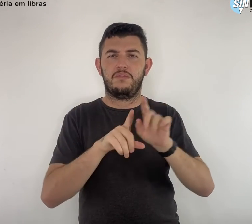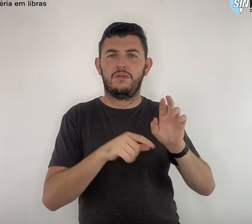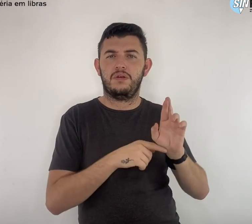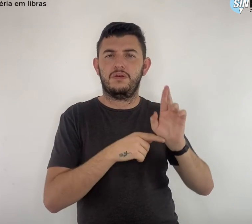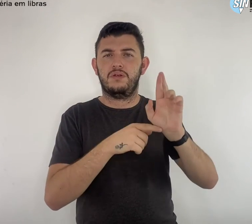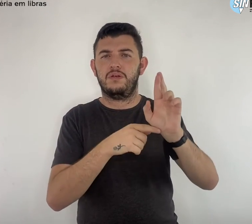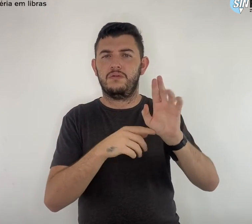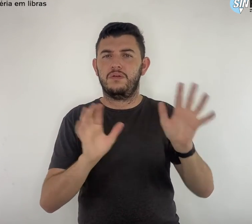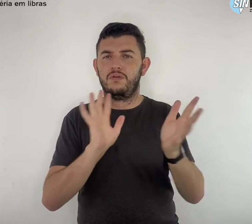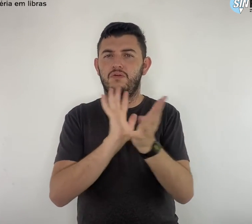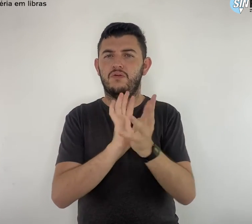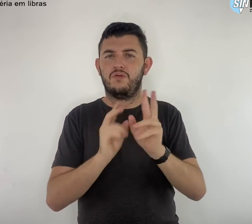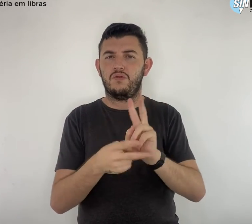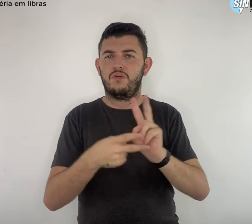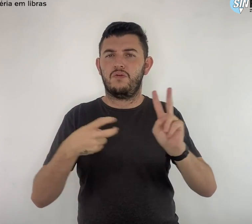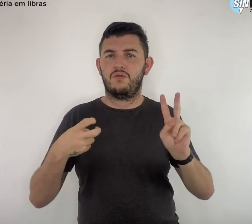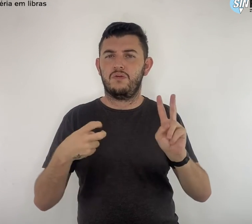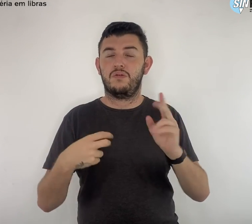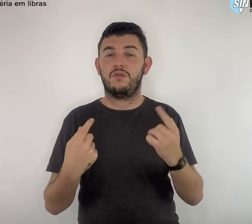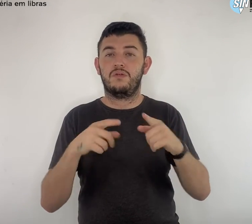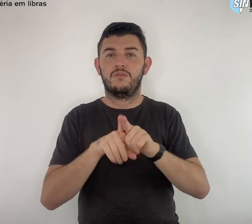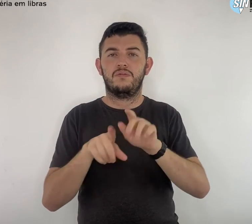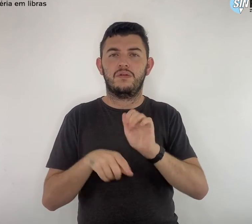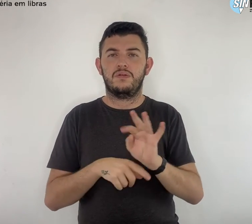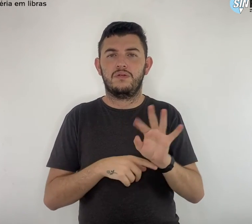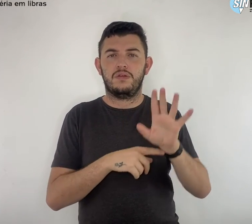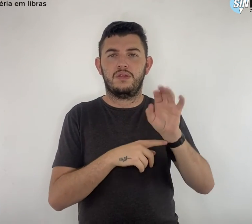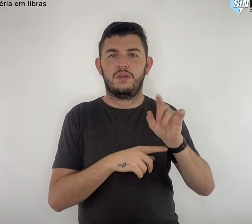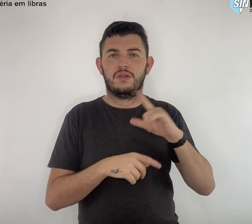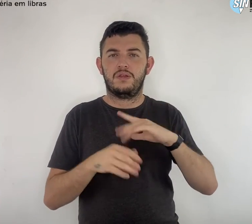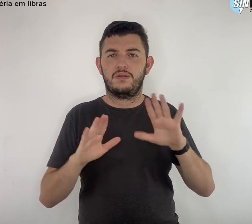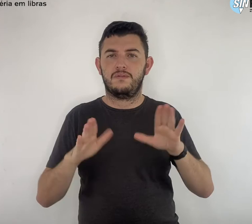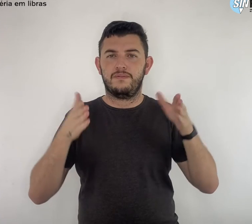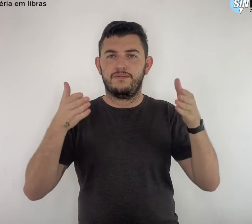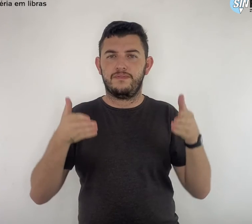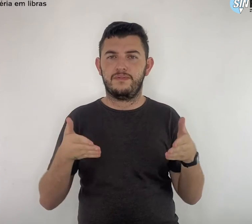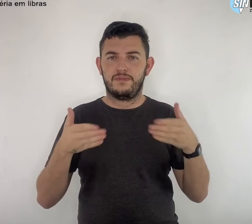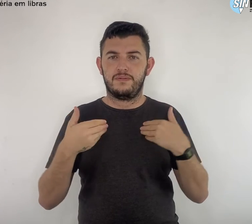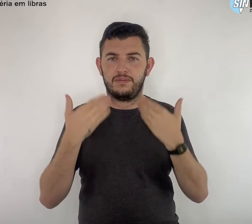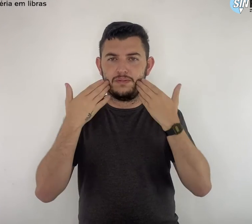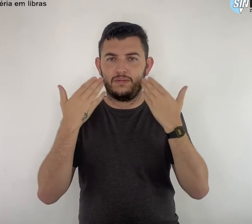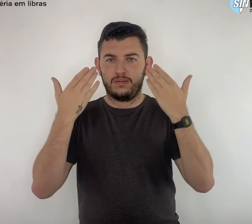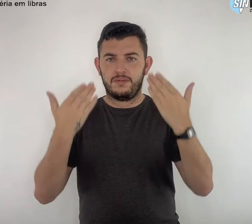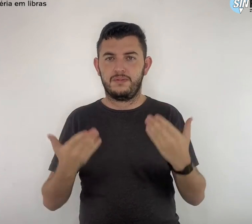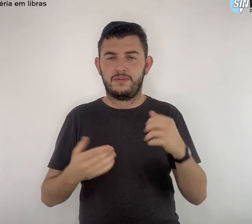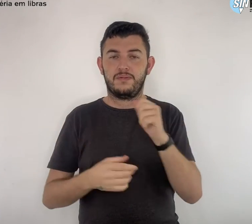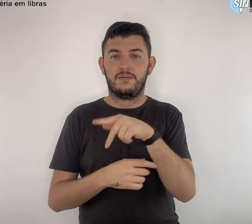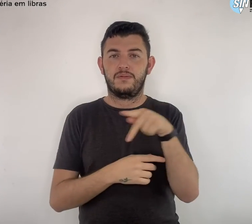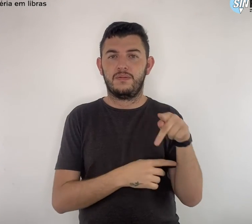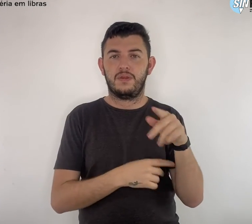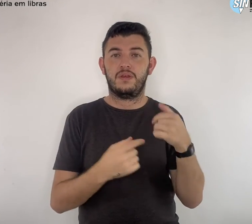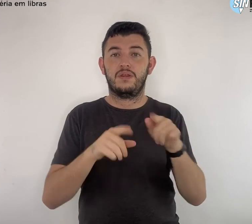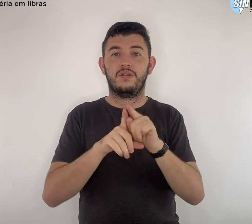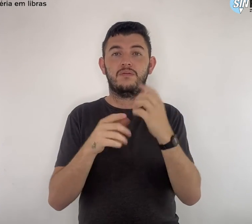potentes, inclusive de representações indígenas, o ato também contou com a apresentação